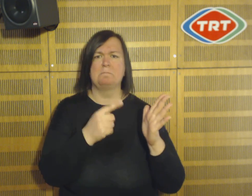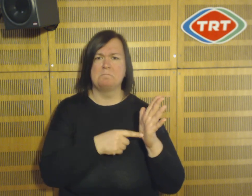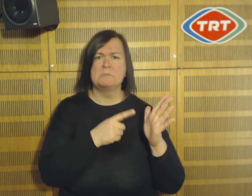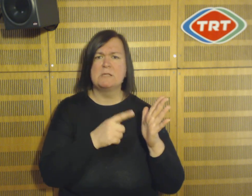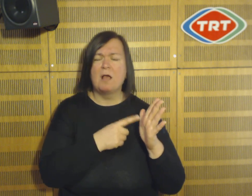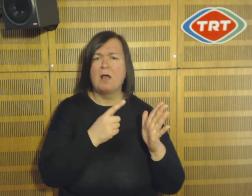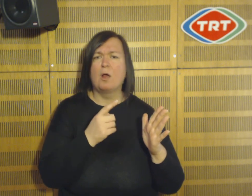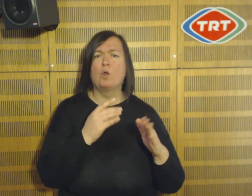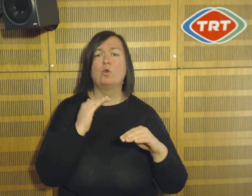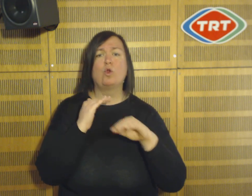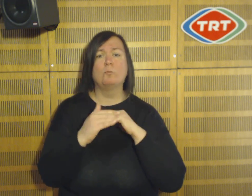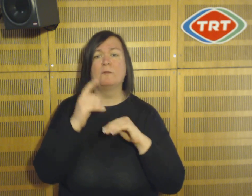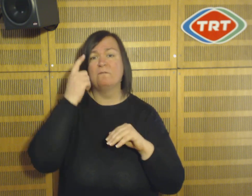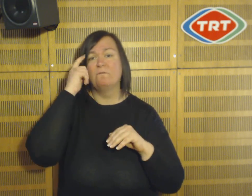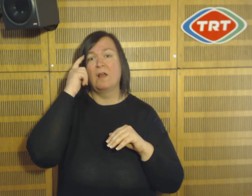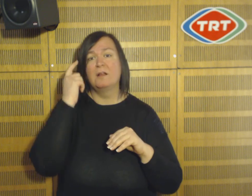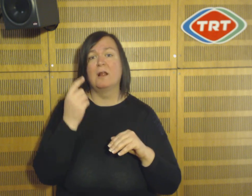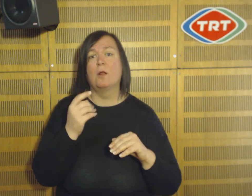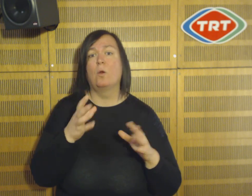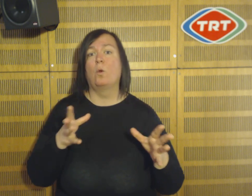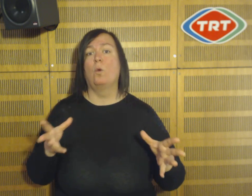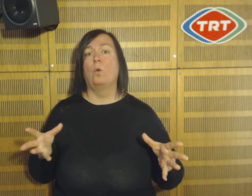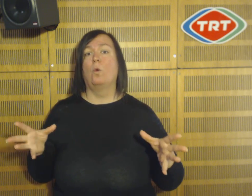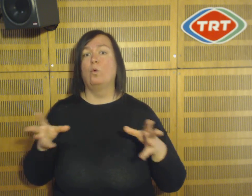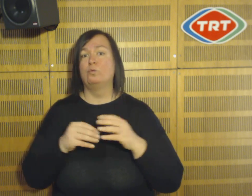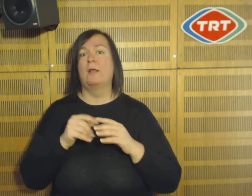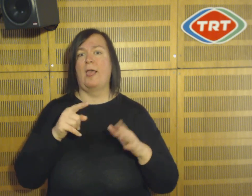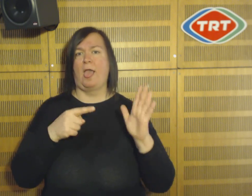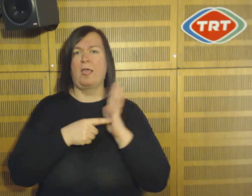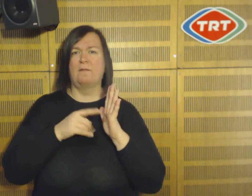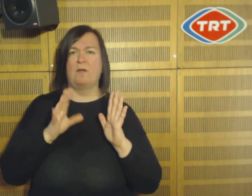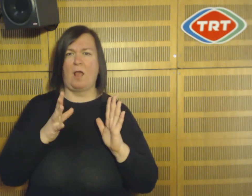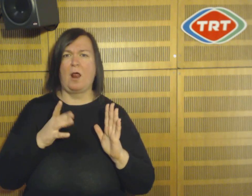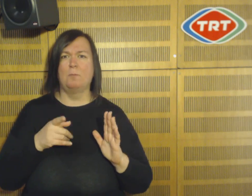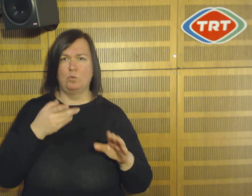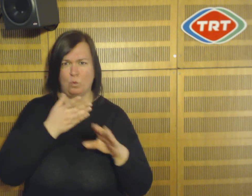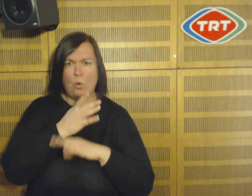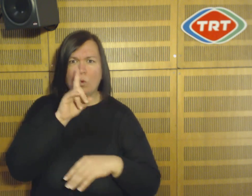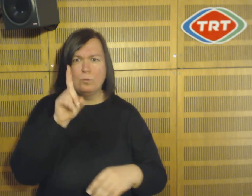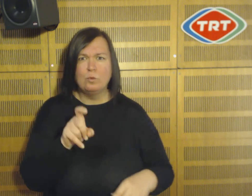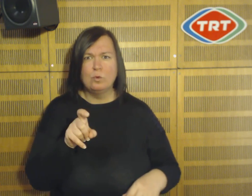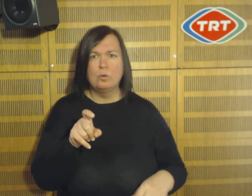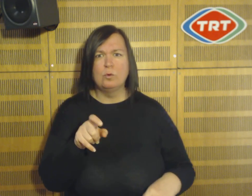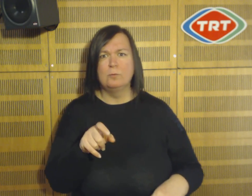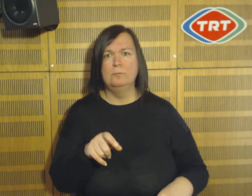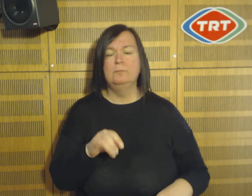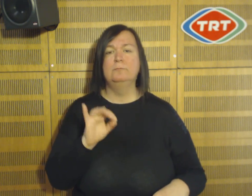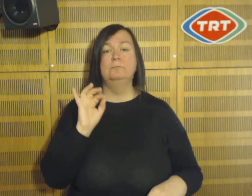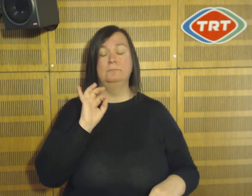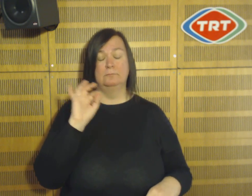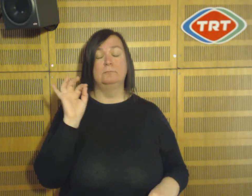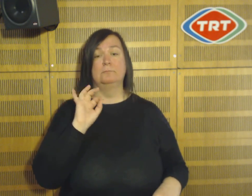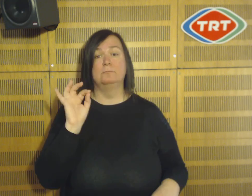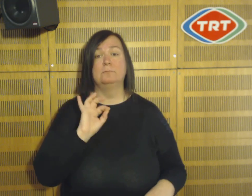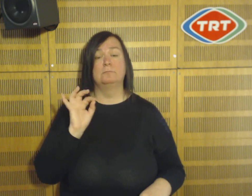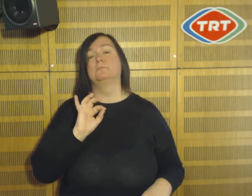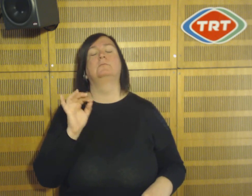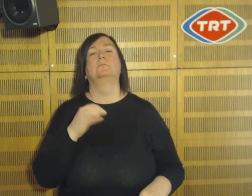ve toplumsal farkındalığı oluşturmayı hedefliyorsunuz galiba böyle doğru mu acaba bu yargımız Elbette ki doğru çünkü